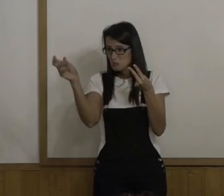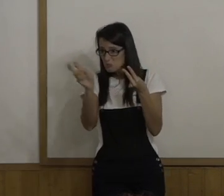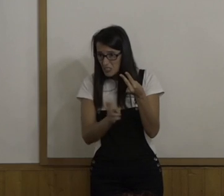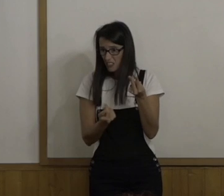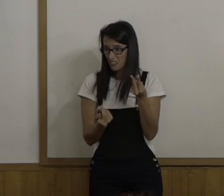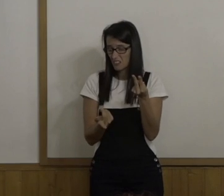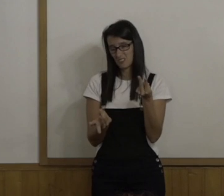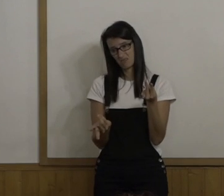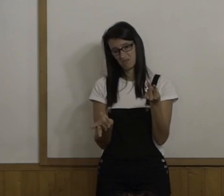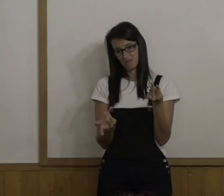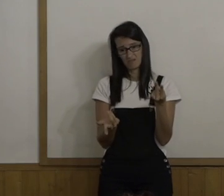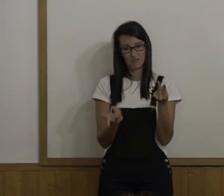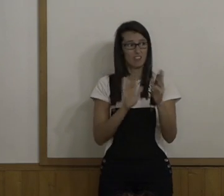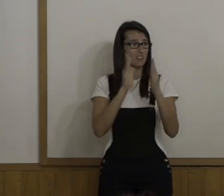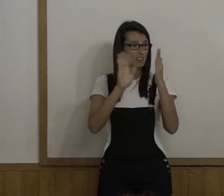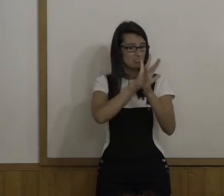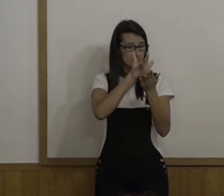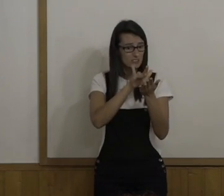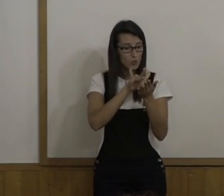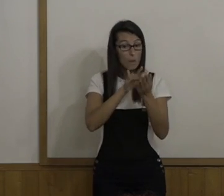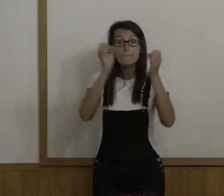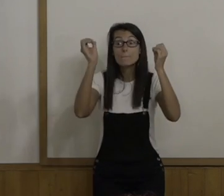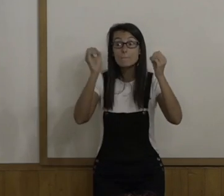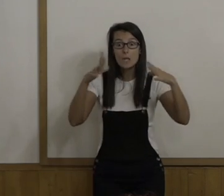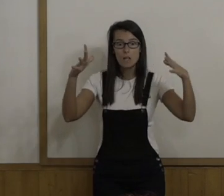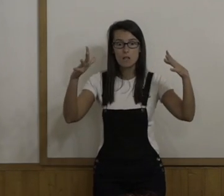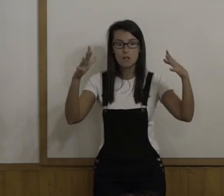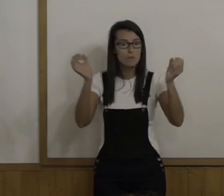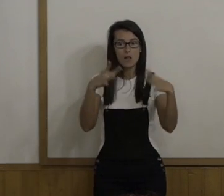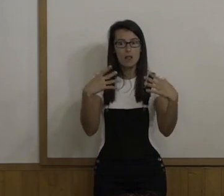momento, resulta que sobró un milagro en el cual